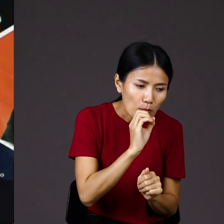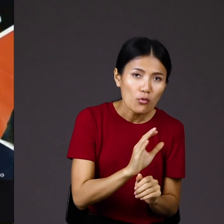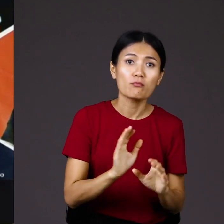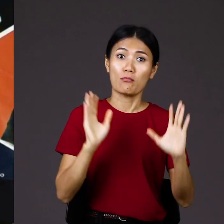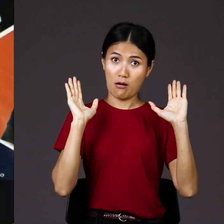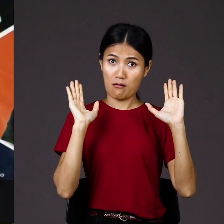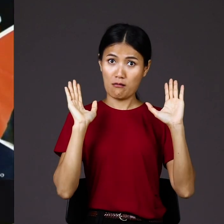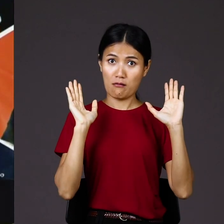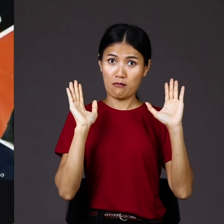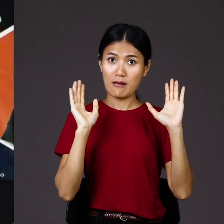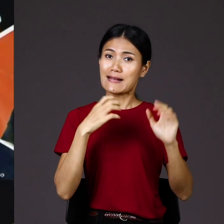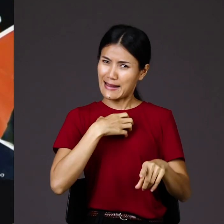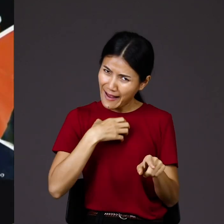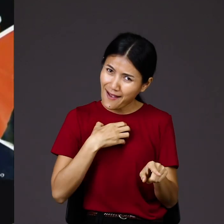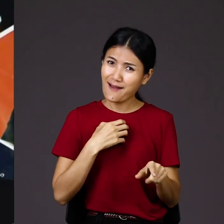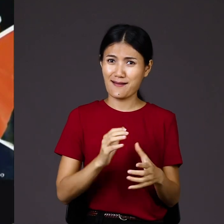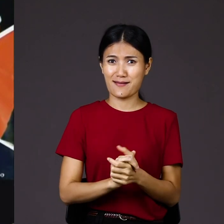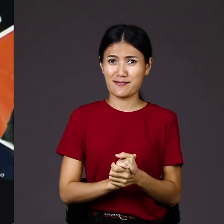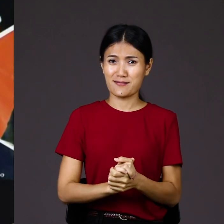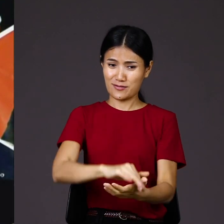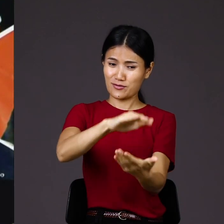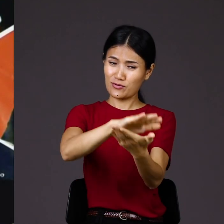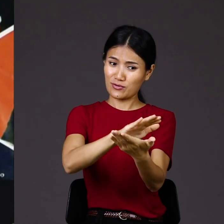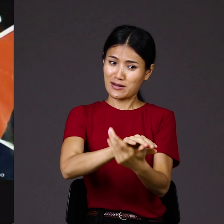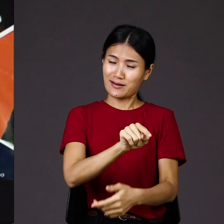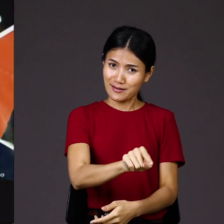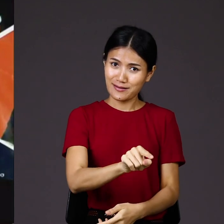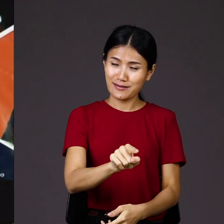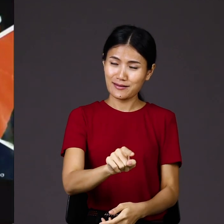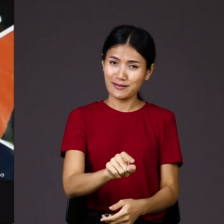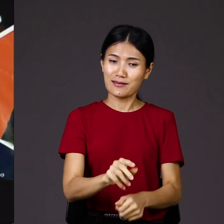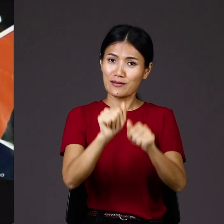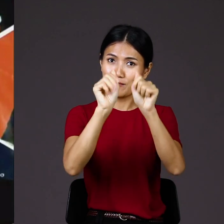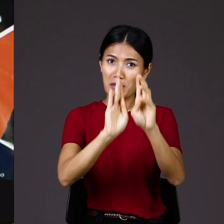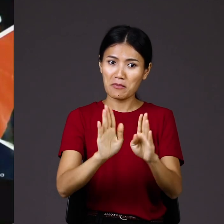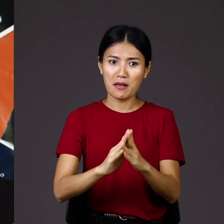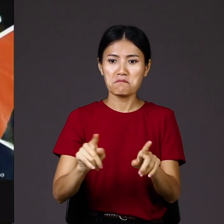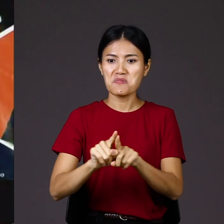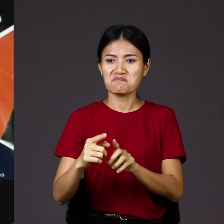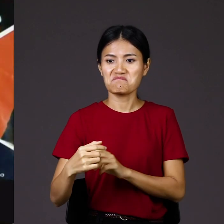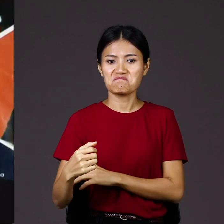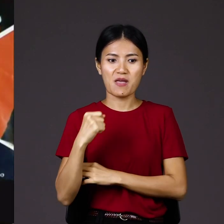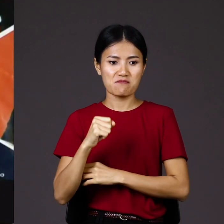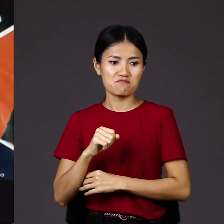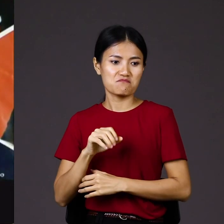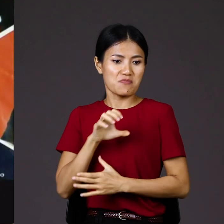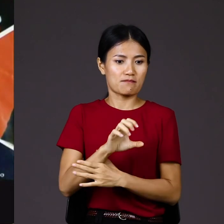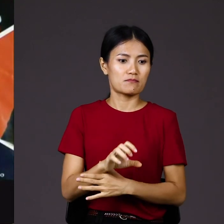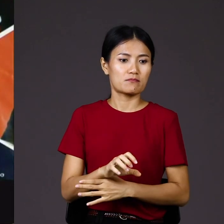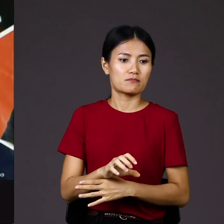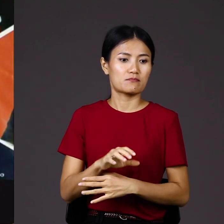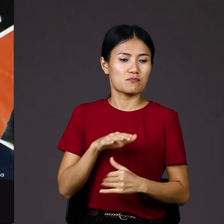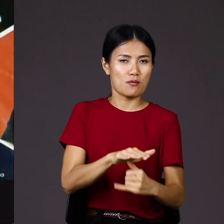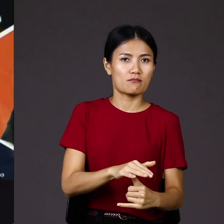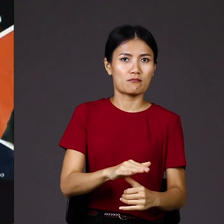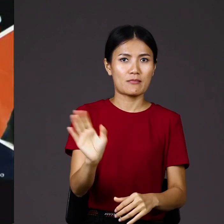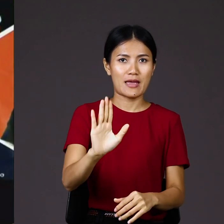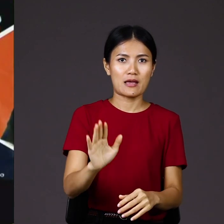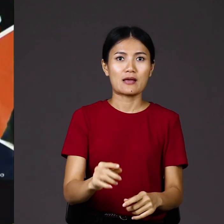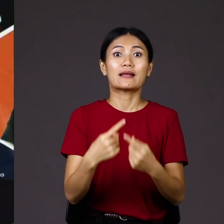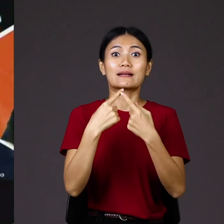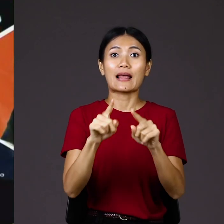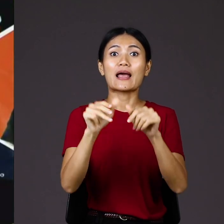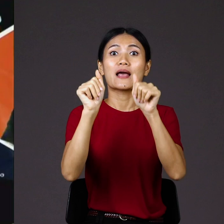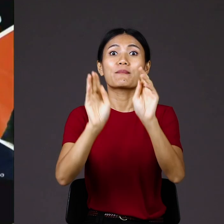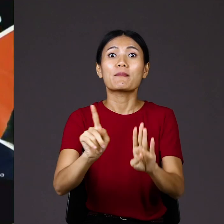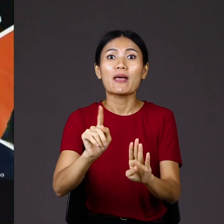ณครูโรงเรียนที่ไม่ได้ตั้งอยู่บนบทลงโทษโรงเรียนที่ไม่ได้ตั้งอยู่บนระบบอำนาจนิยม